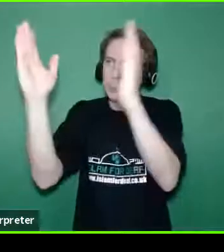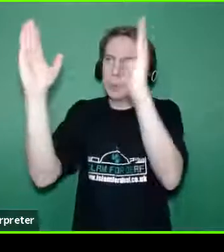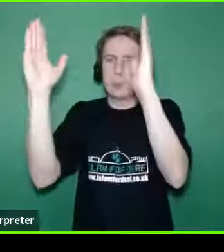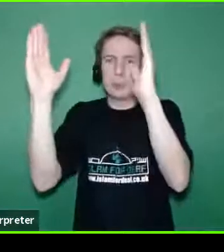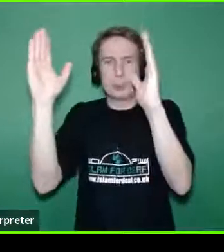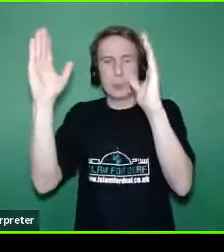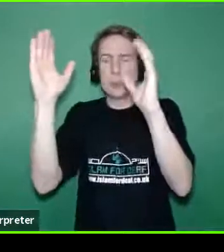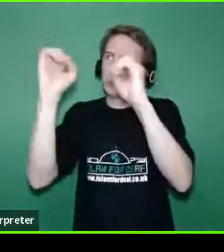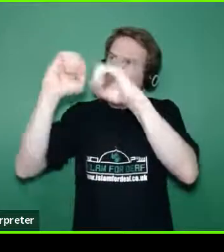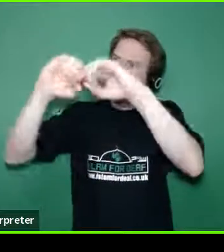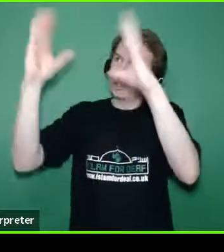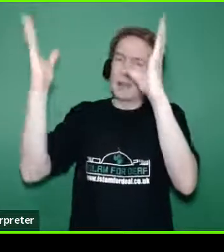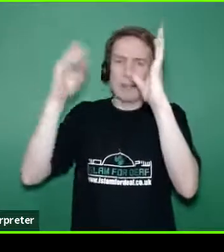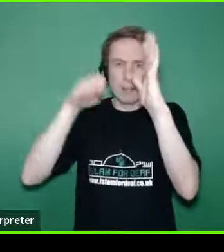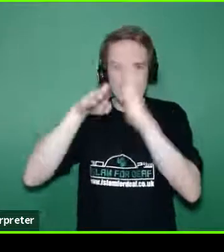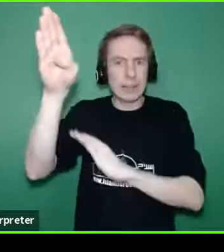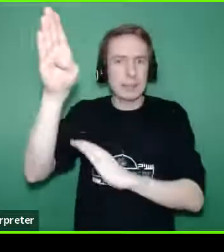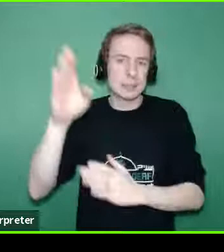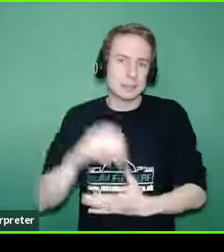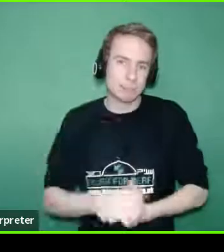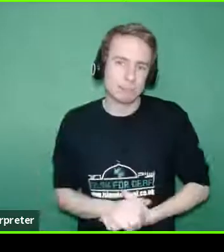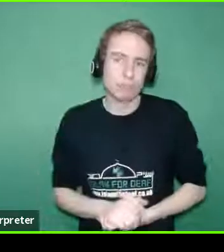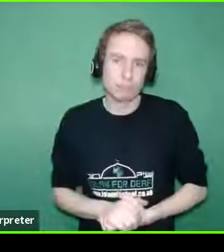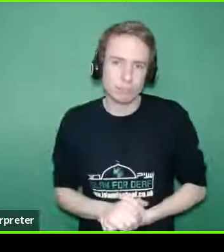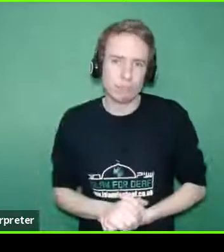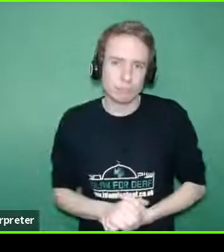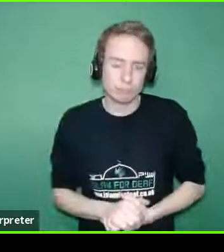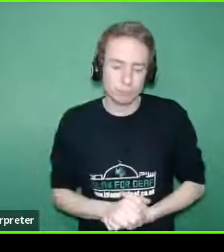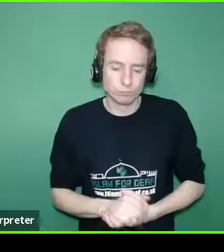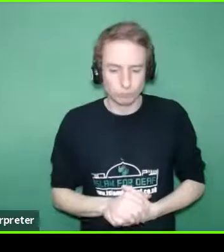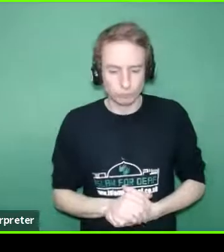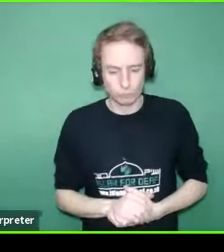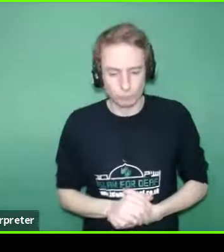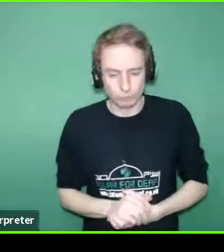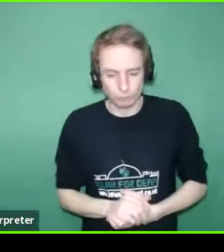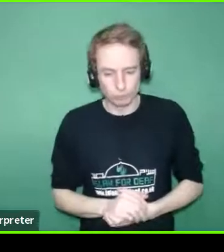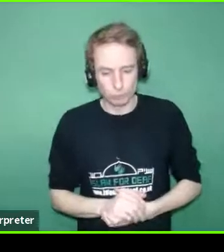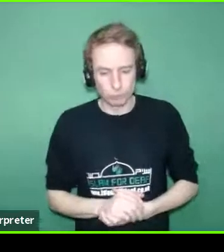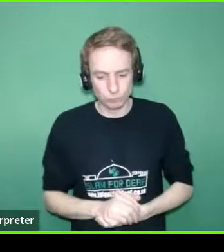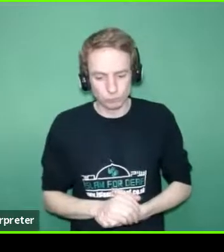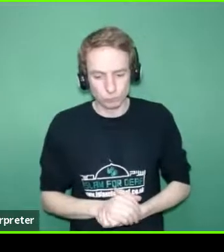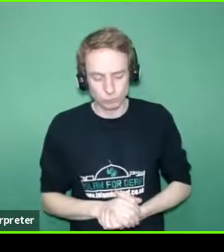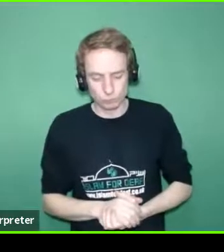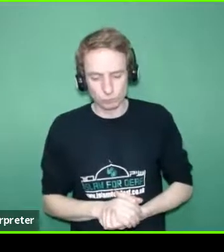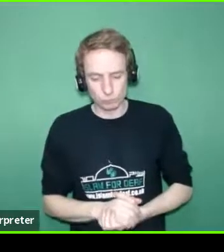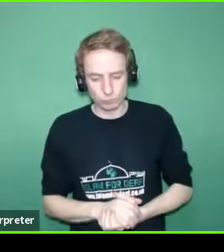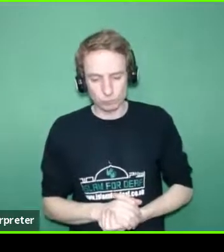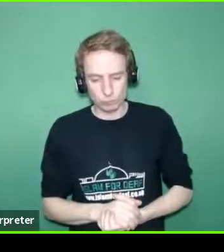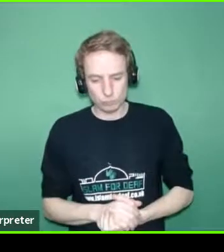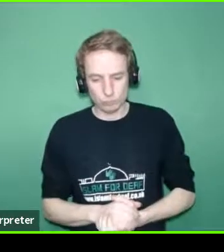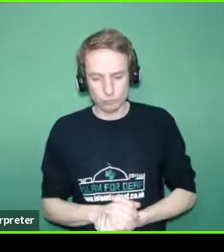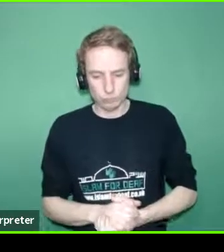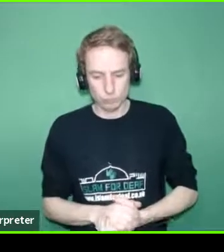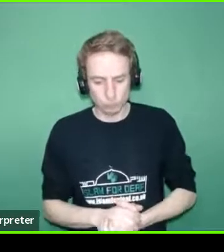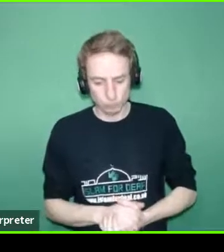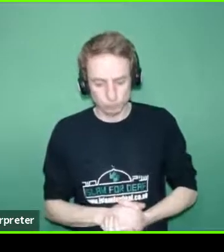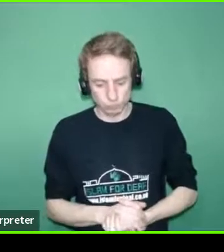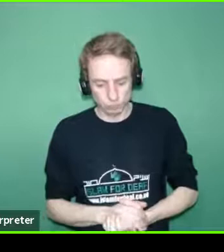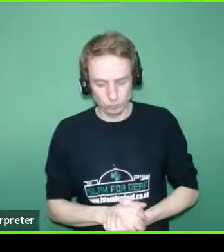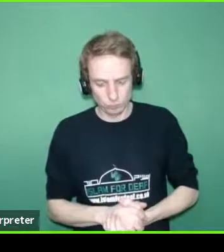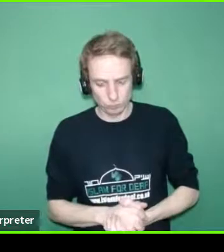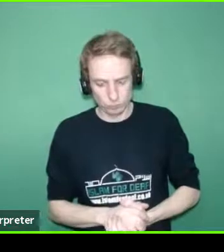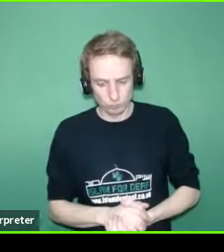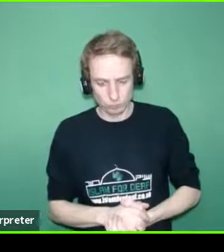سنتكلم كثيرا في الأيام المقبلة عن الصيام وهذا الأمر العظيم، لكن